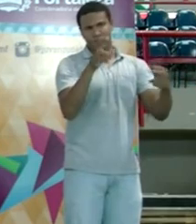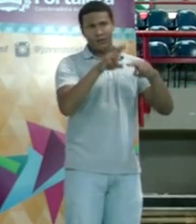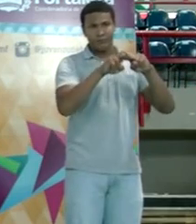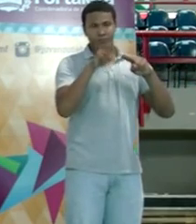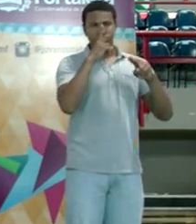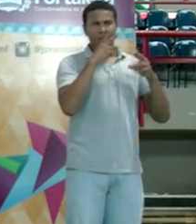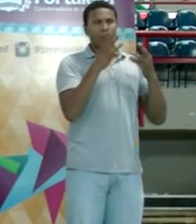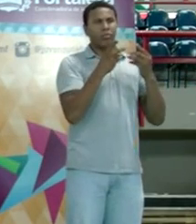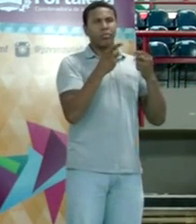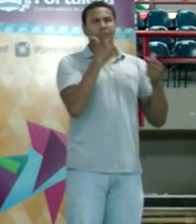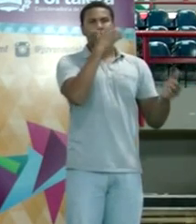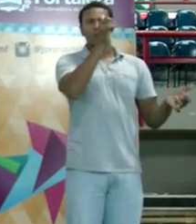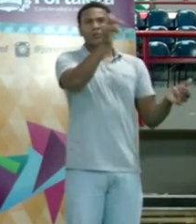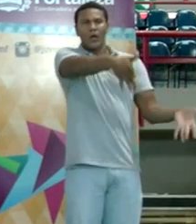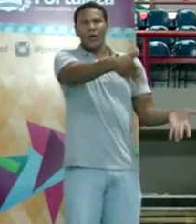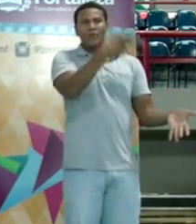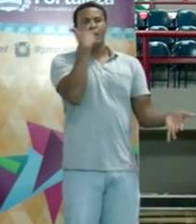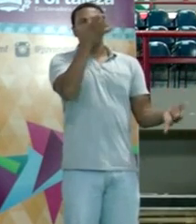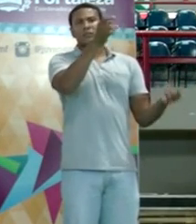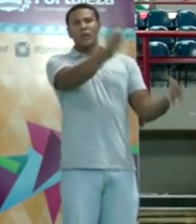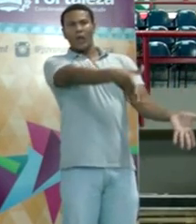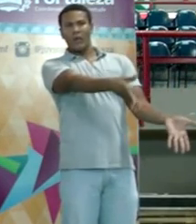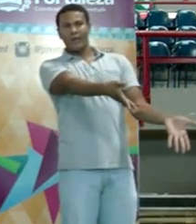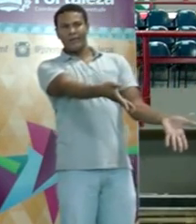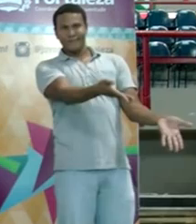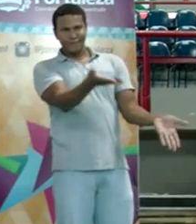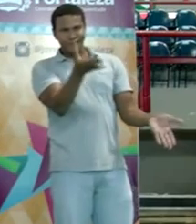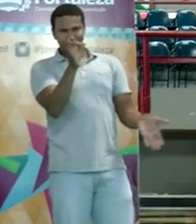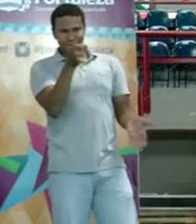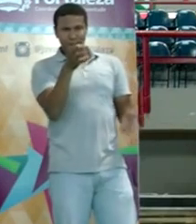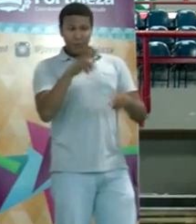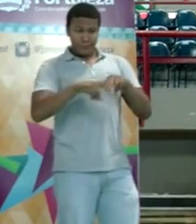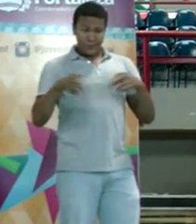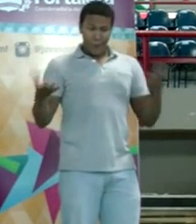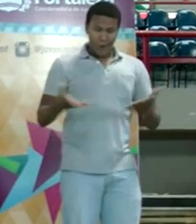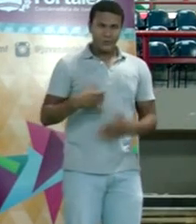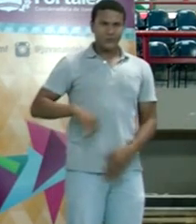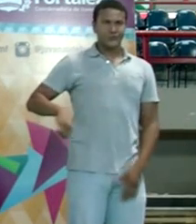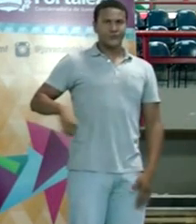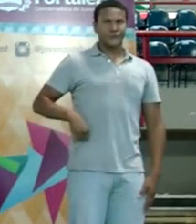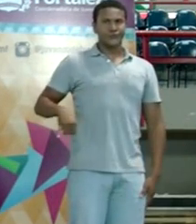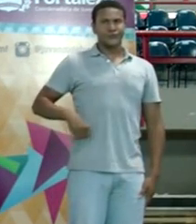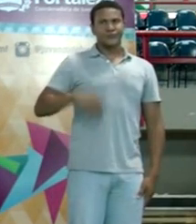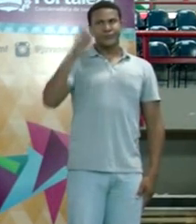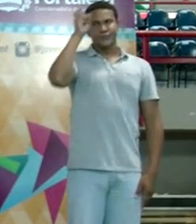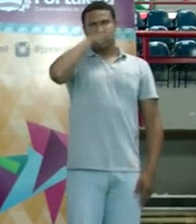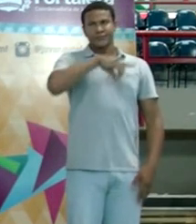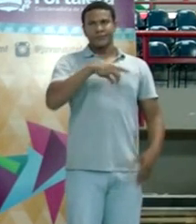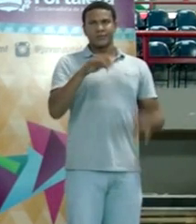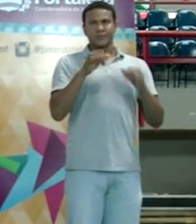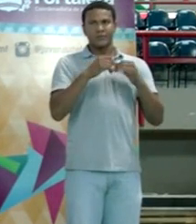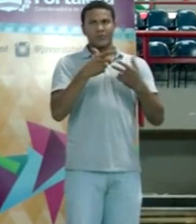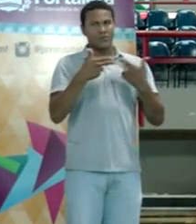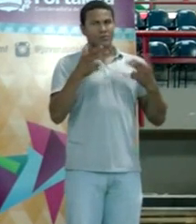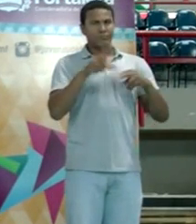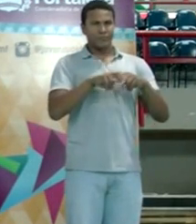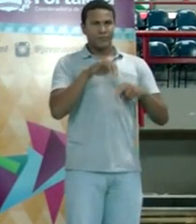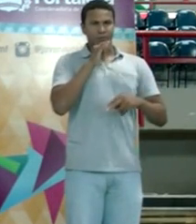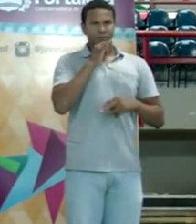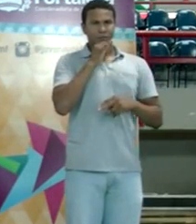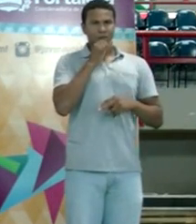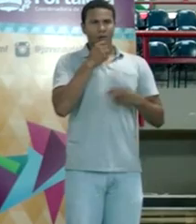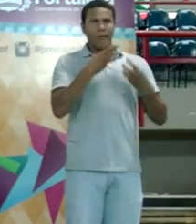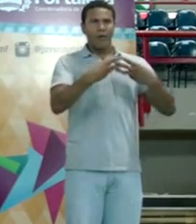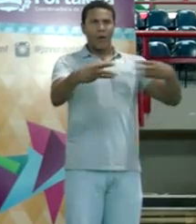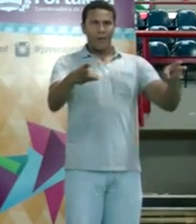ficaram literalmente entregues aí às traças e nós estamos sofrendo hoje por isso, tá? Manter o Brasil rodando sobre caminhões